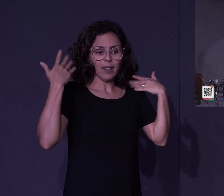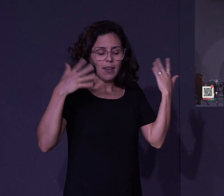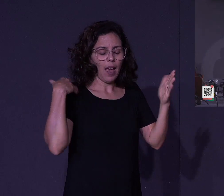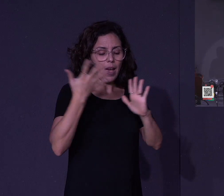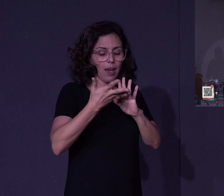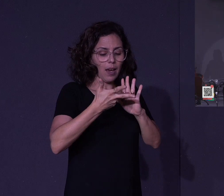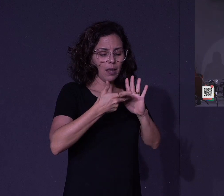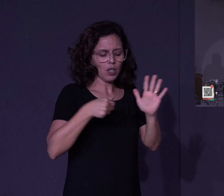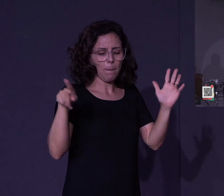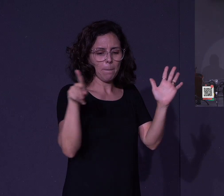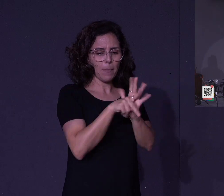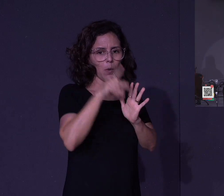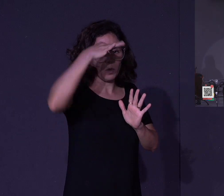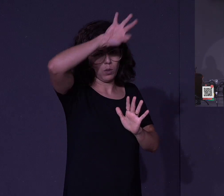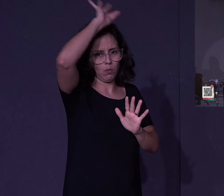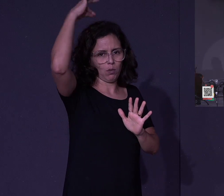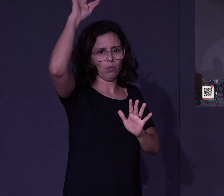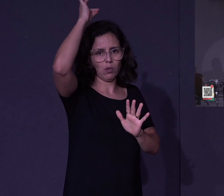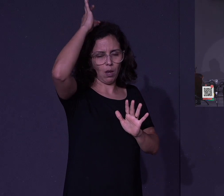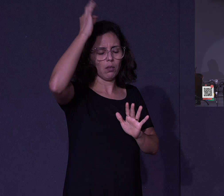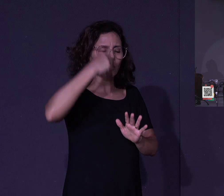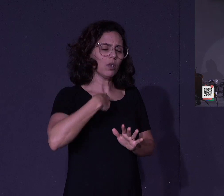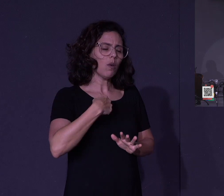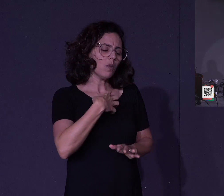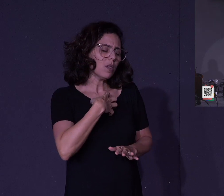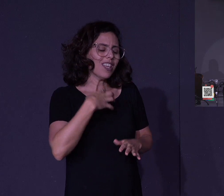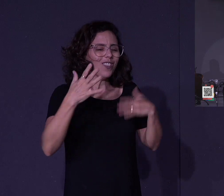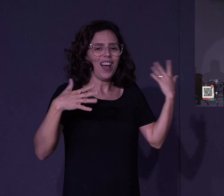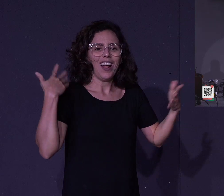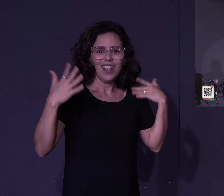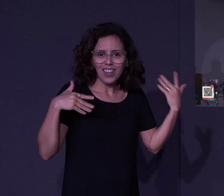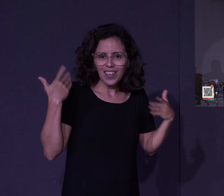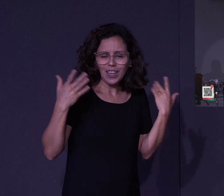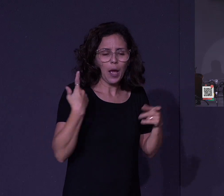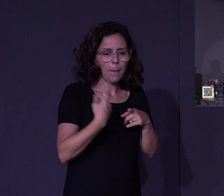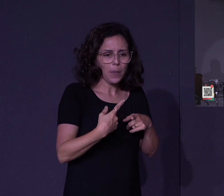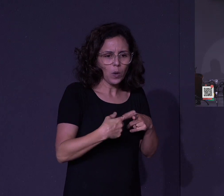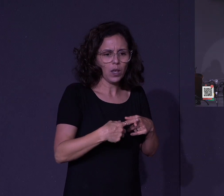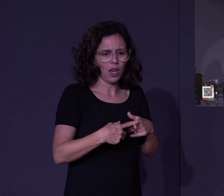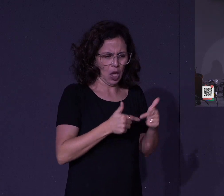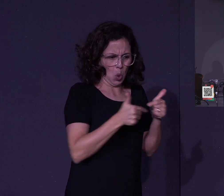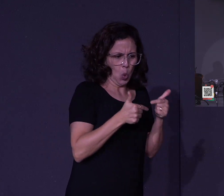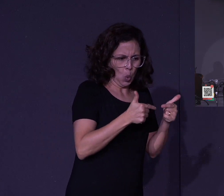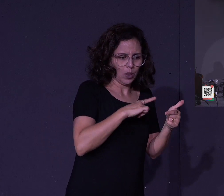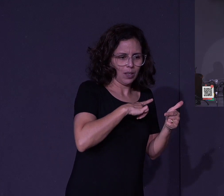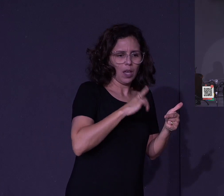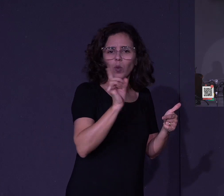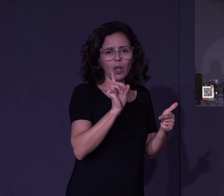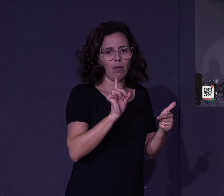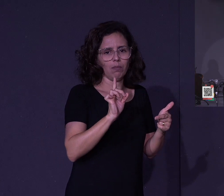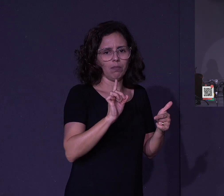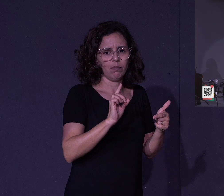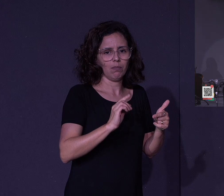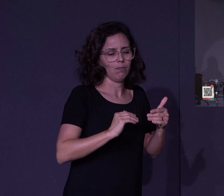em nós. Eu me alegro pela capacidade que o Espírito de Deus me dá, não por causa das lutas, mas apesar delas.